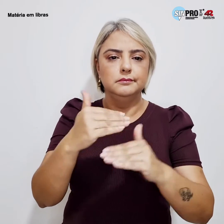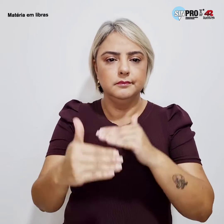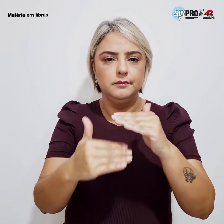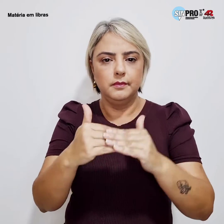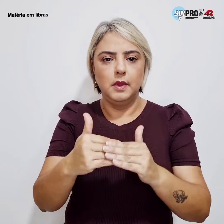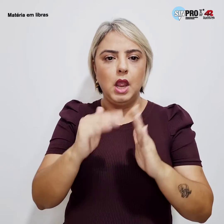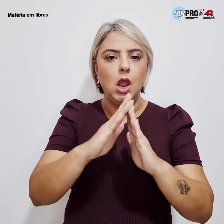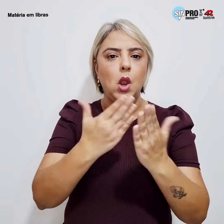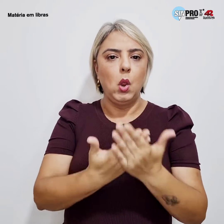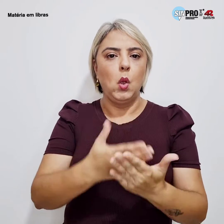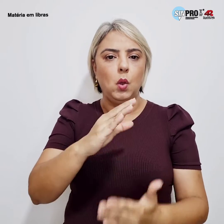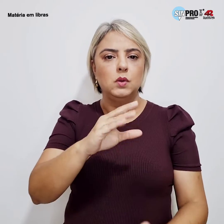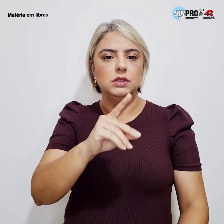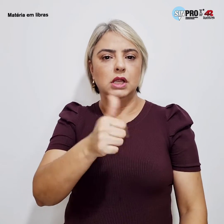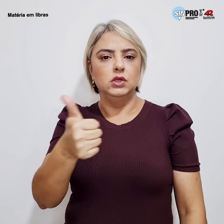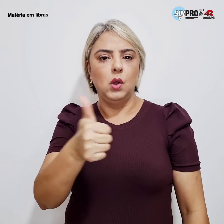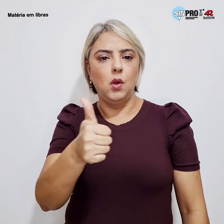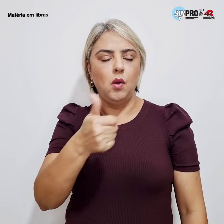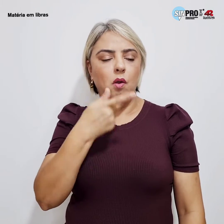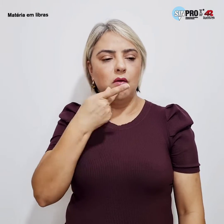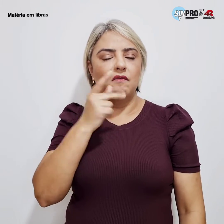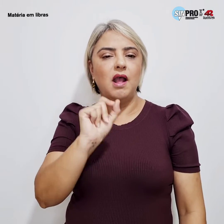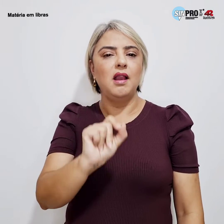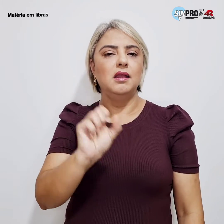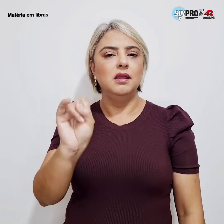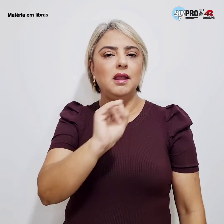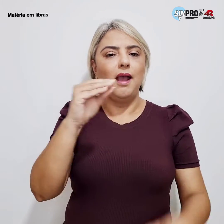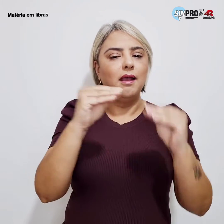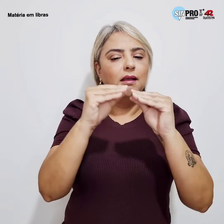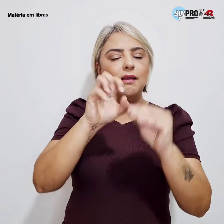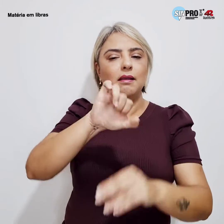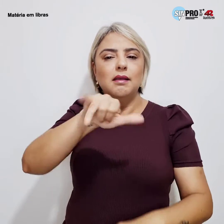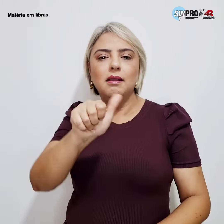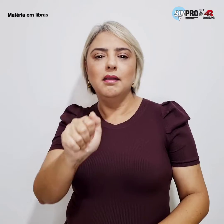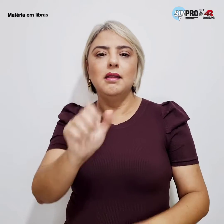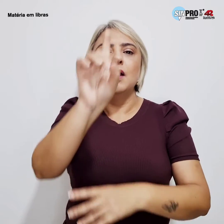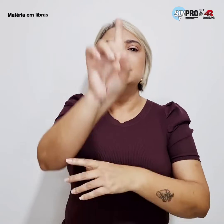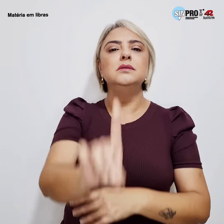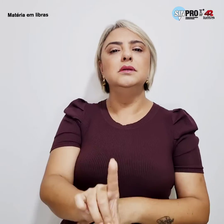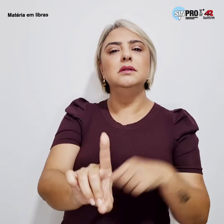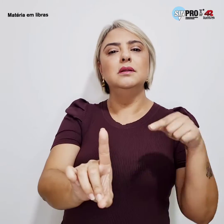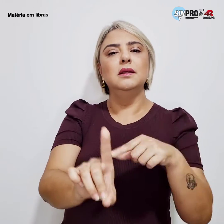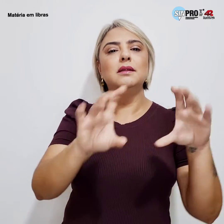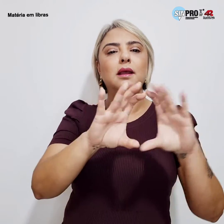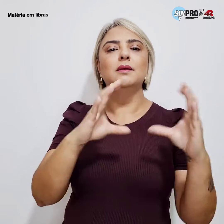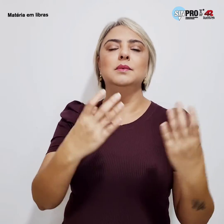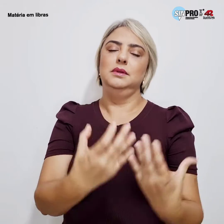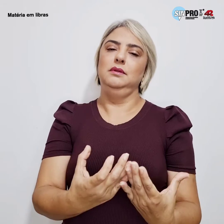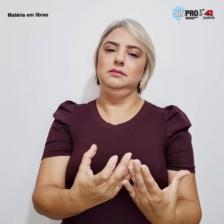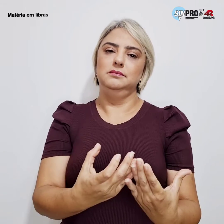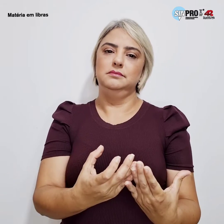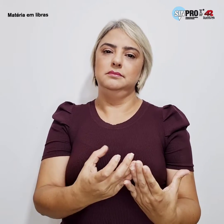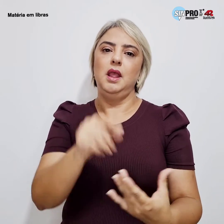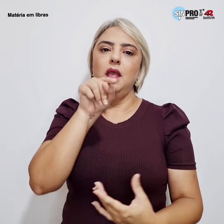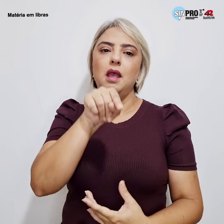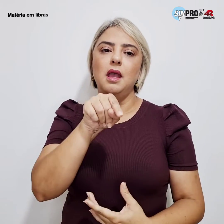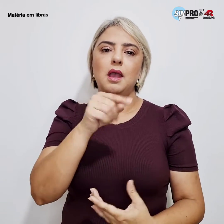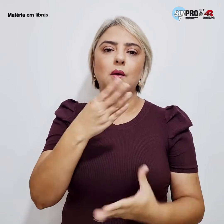11, enfatiza que a EJA é um direito da comunidade. É uma modalidade